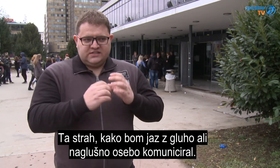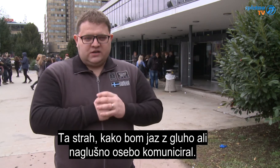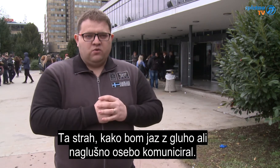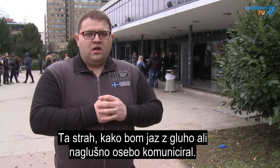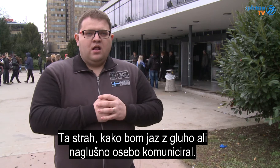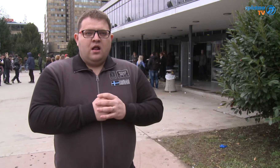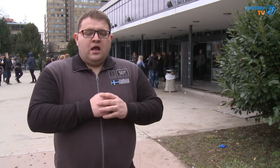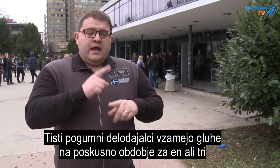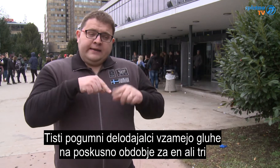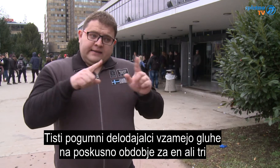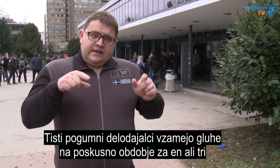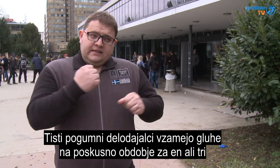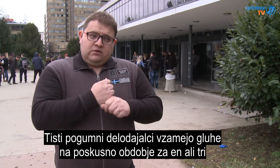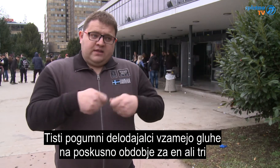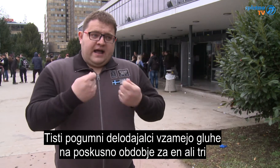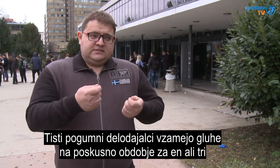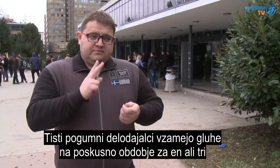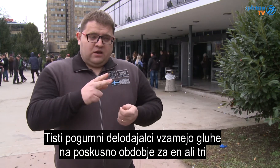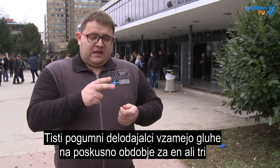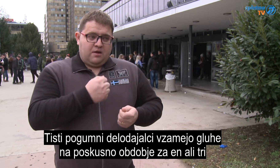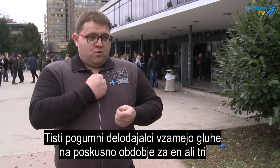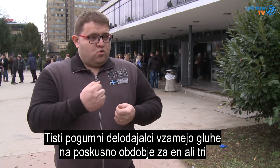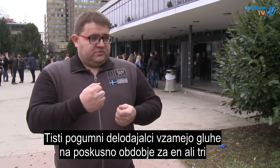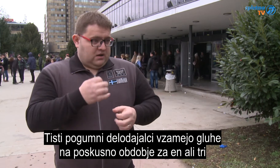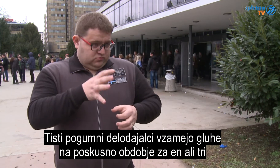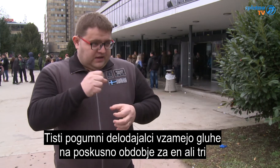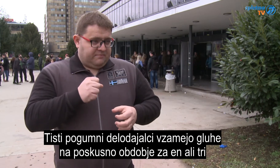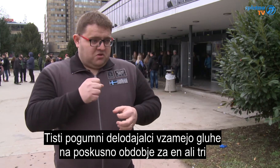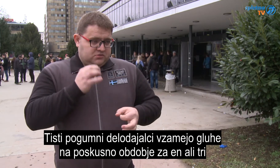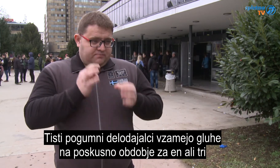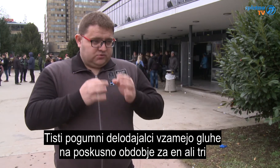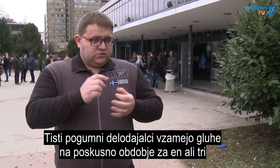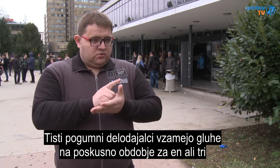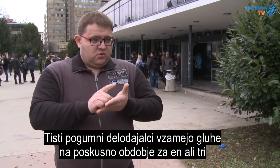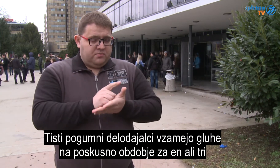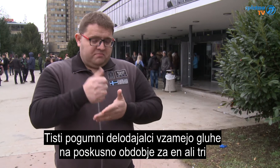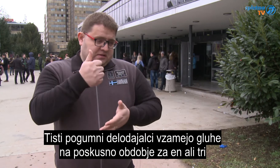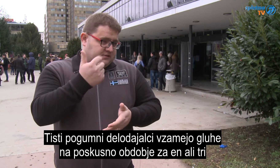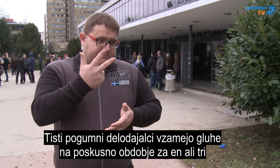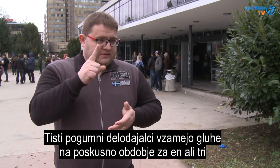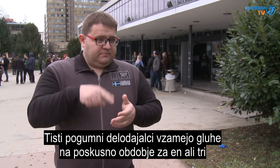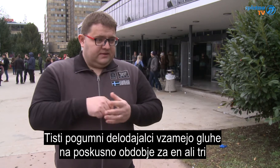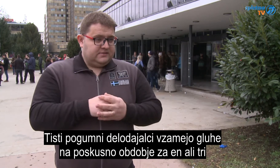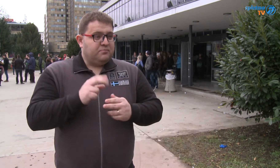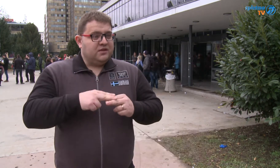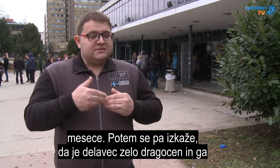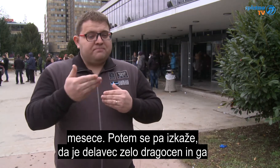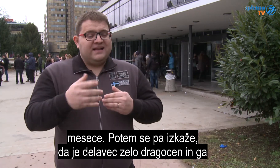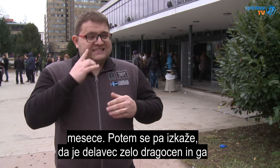komuniciral. Nekateri delodajalci imajo tak pogum, da vzamejo za poskusno obdobje, mesec ali pa 3 mesece, potem se pa